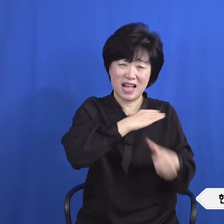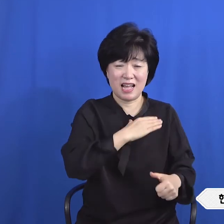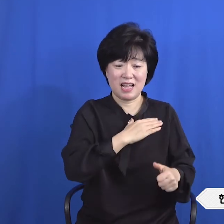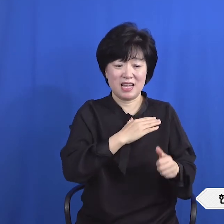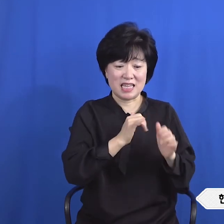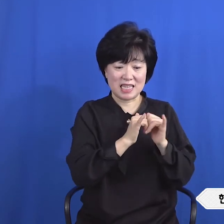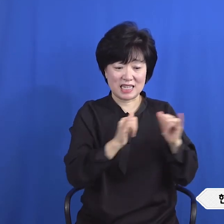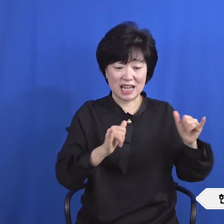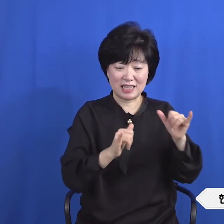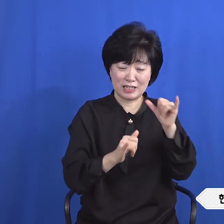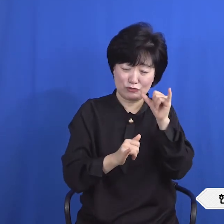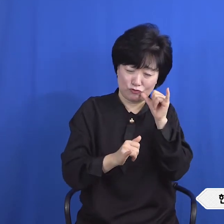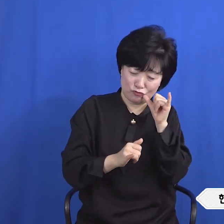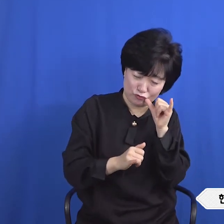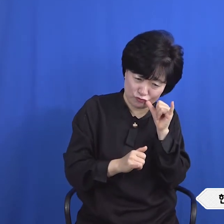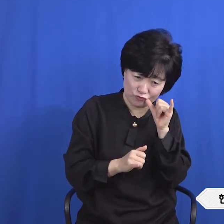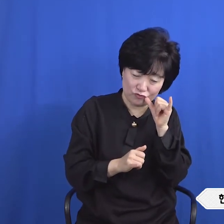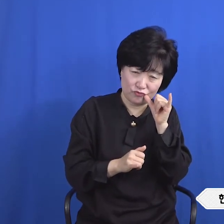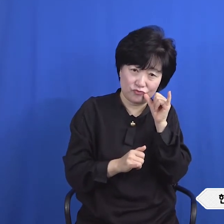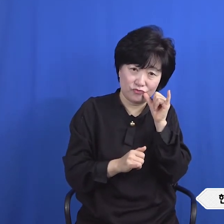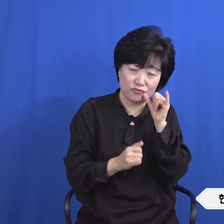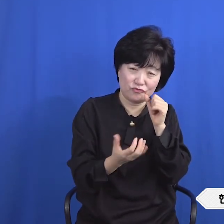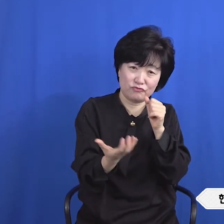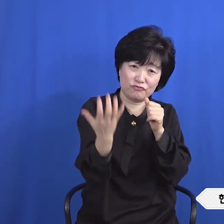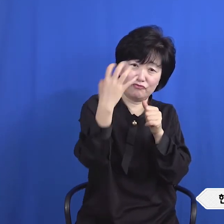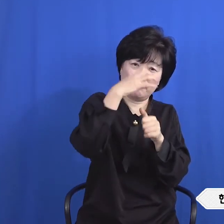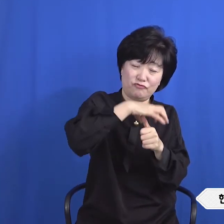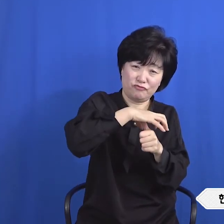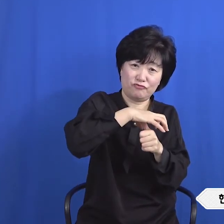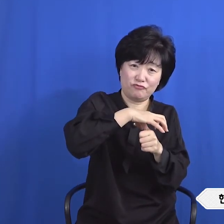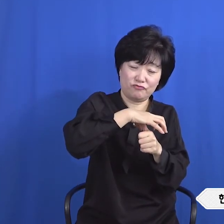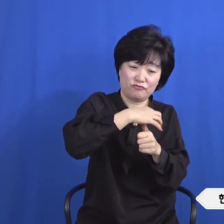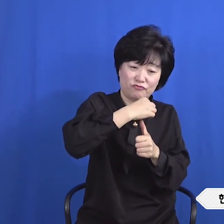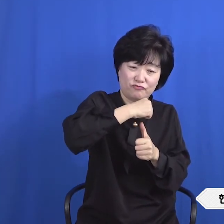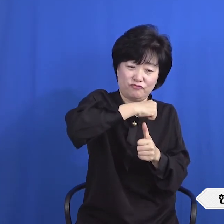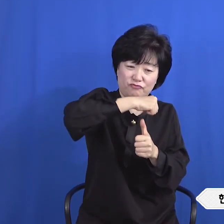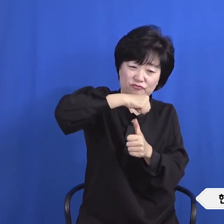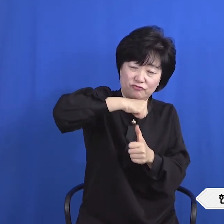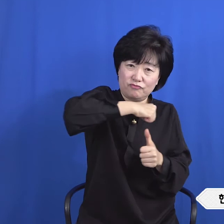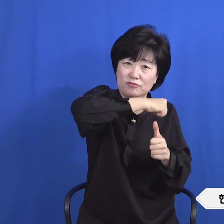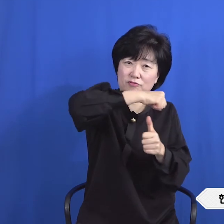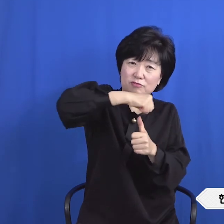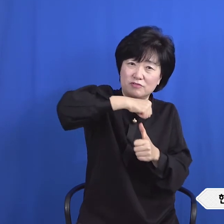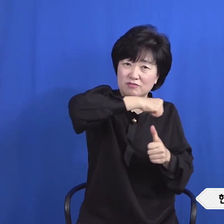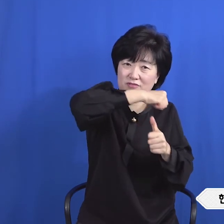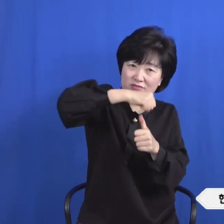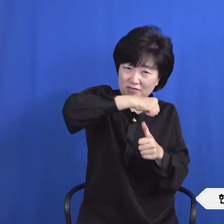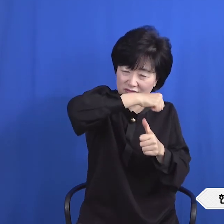그 중독이라는 굴레를 그냥 씌워가지고 그 자기 손아귀에 꽉 잡아버리는 것입니다.